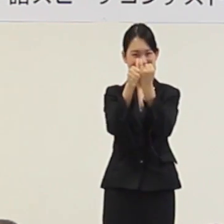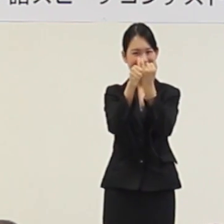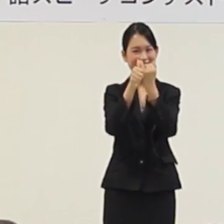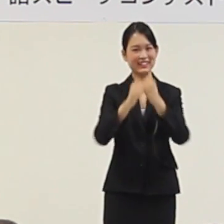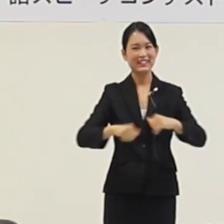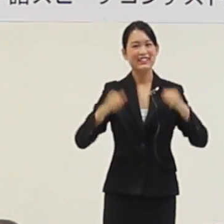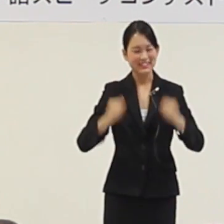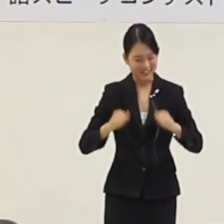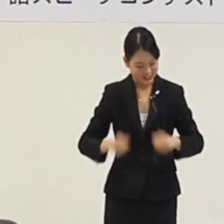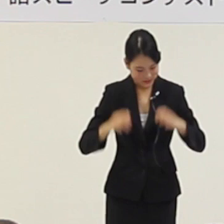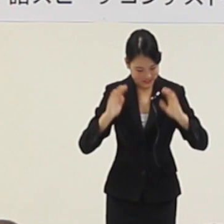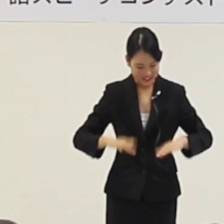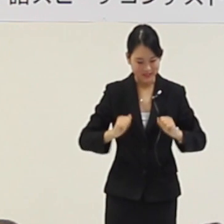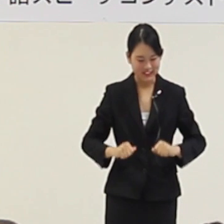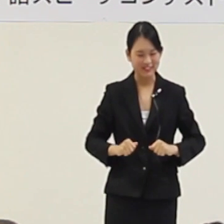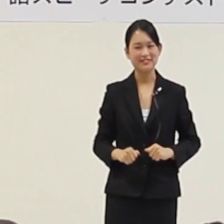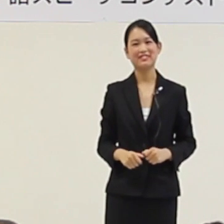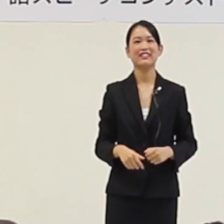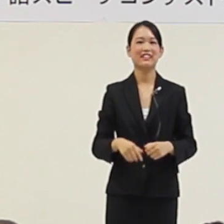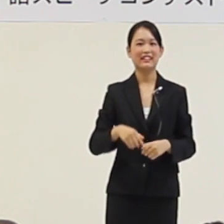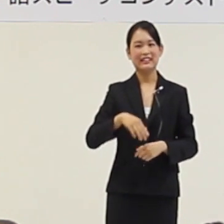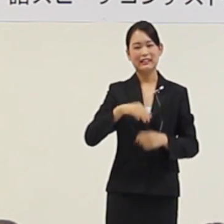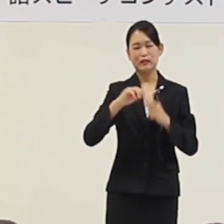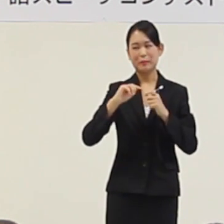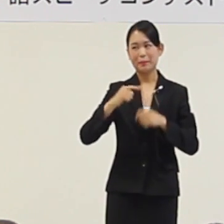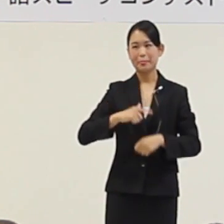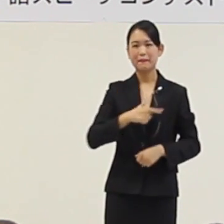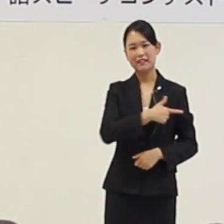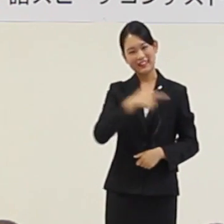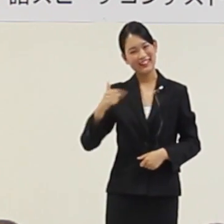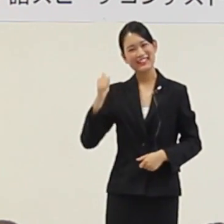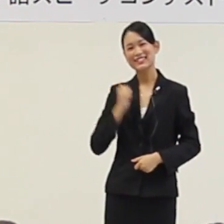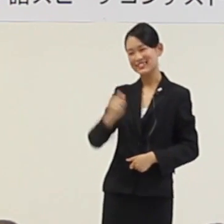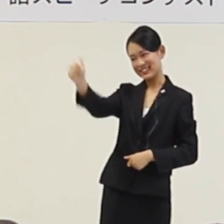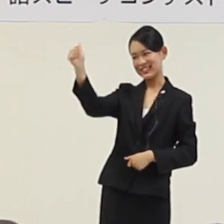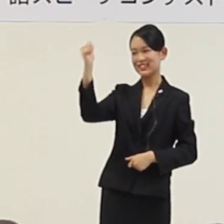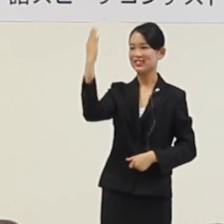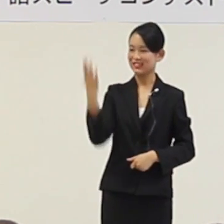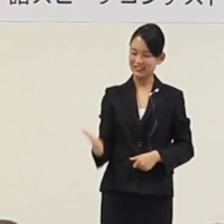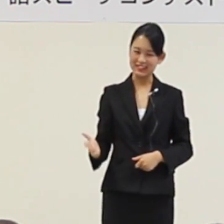して、仕事も頑張り、大